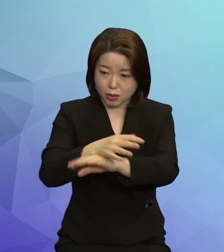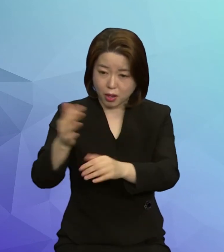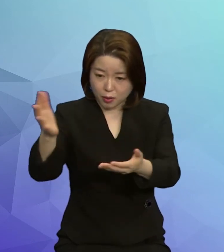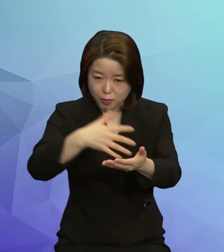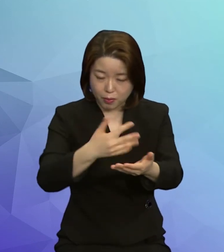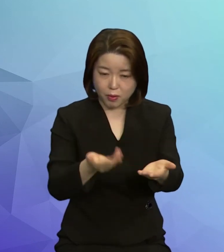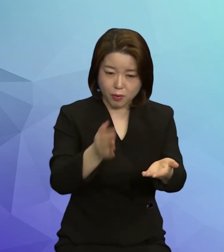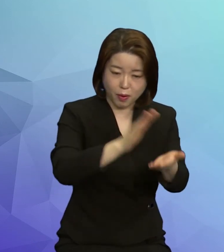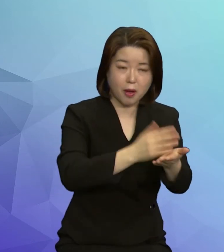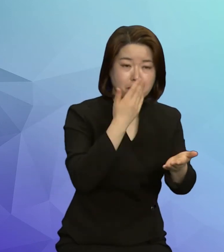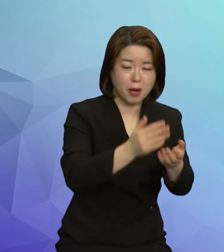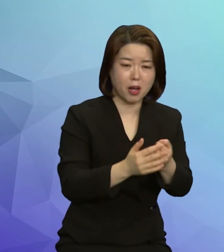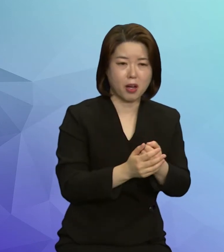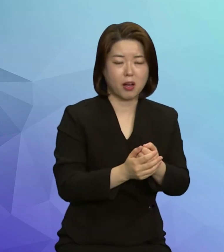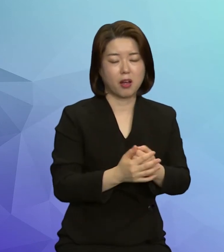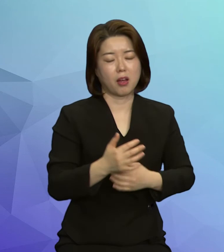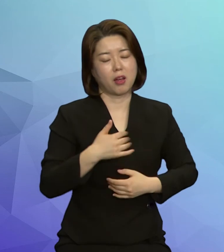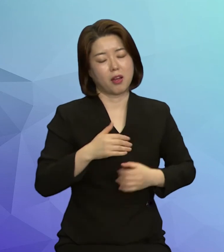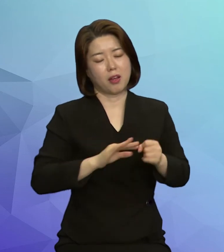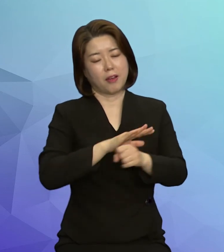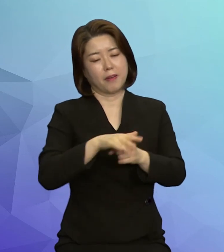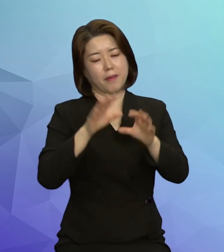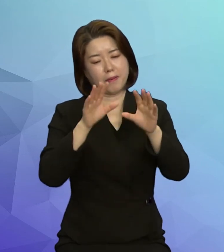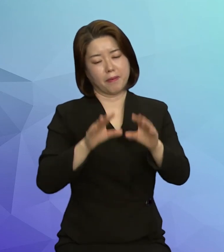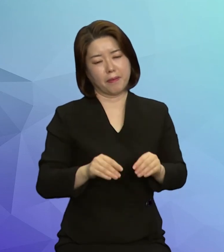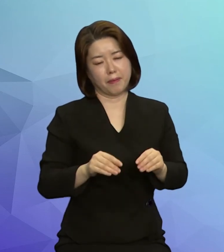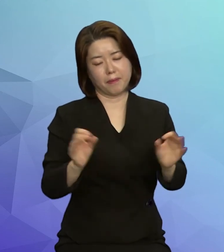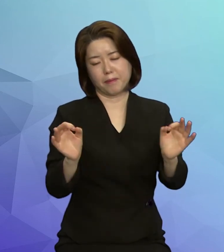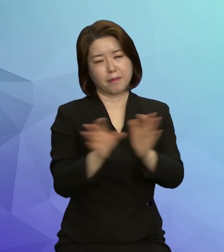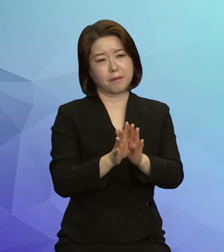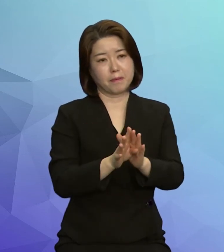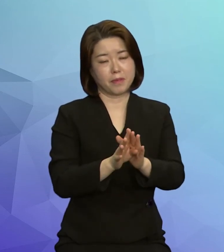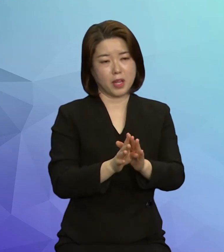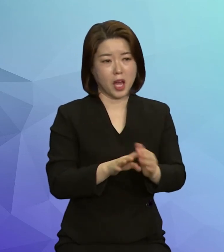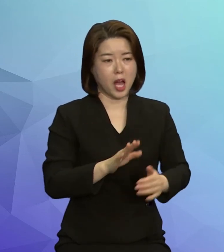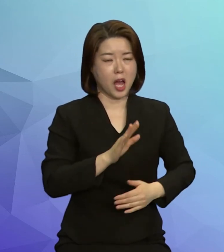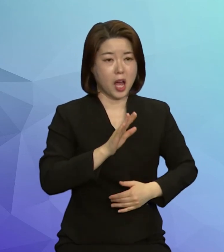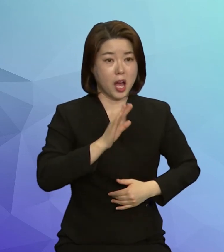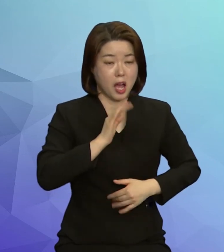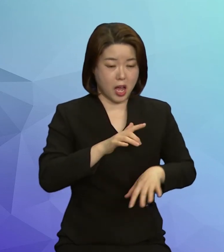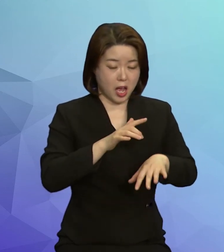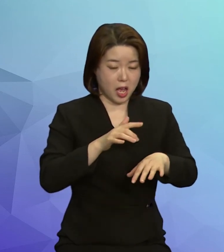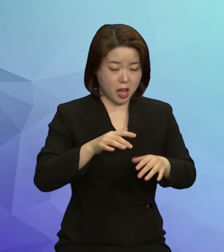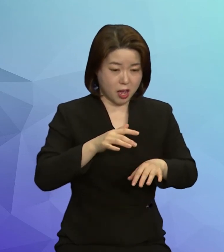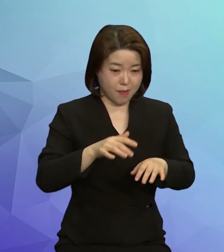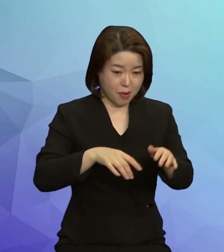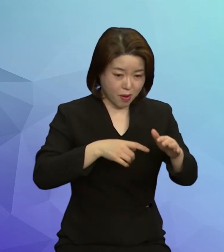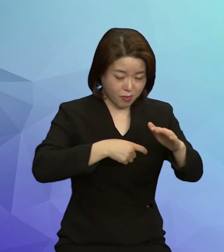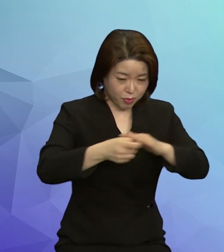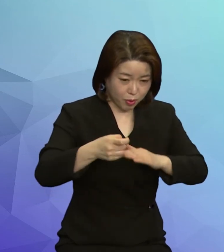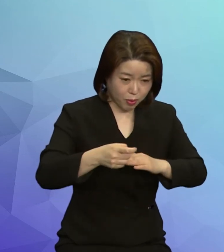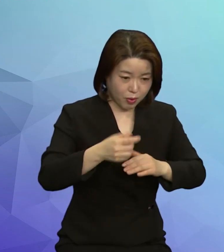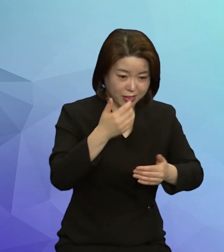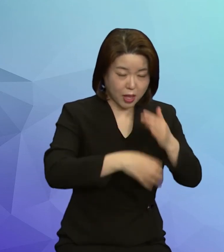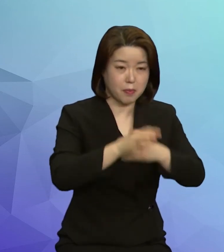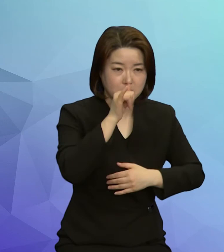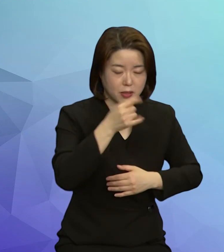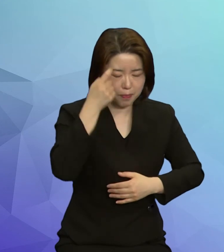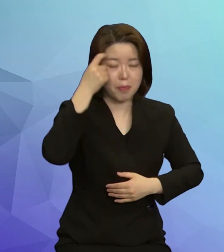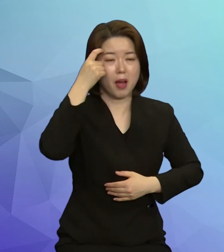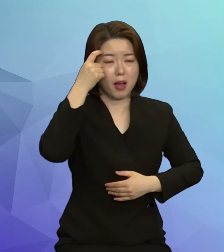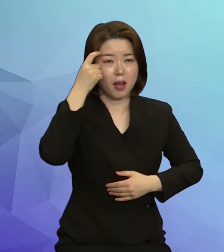사랑이 식어져 버리면 다 잃어버리는 건, 진짜 도둑이 아직도 남아있구나, 그게 딱